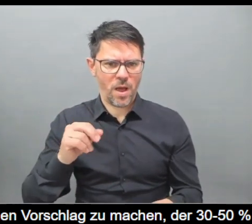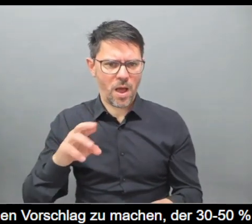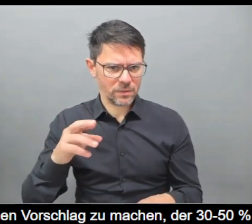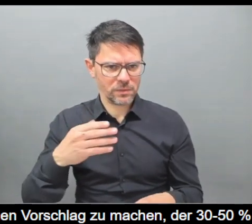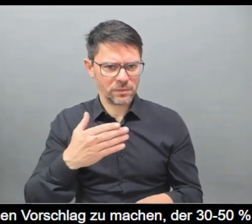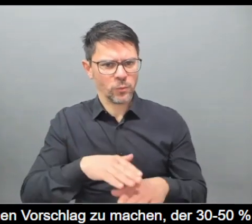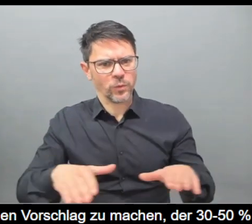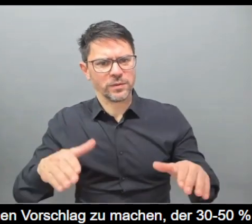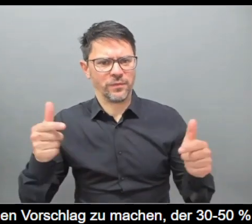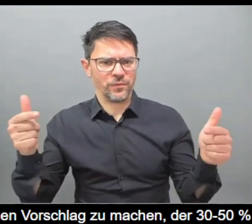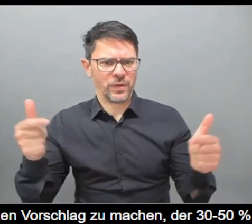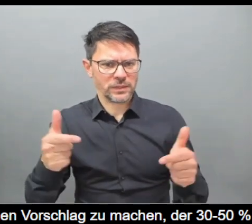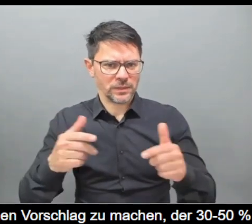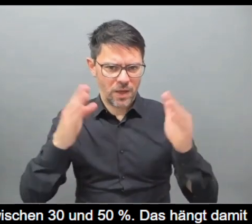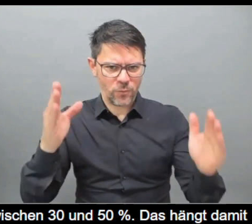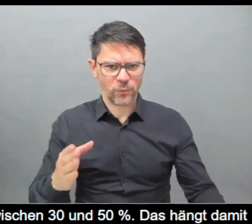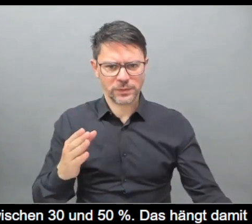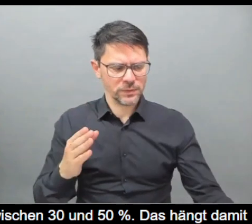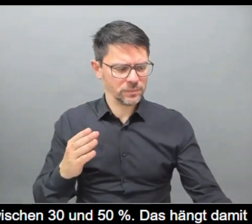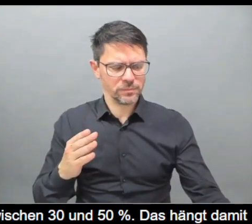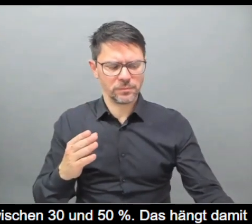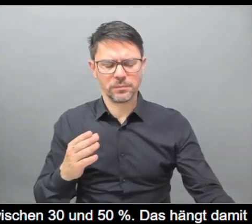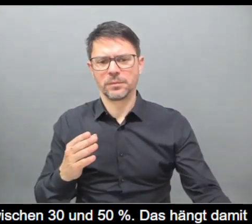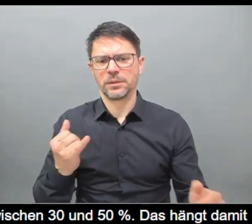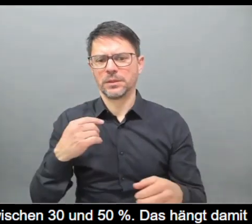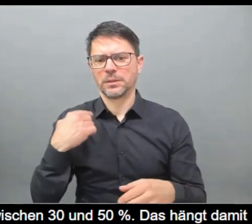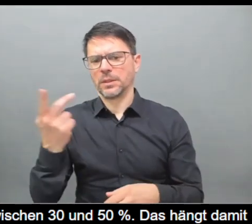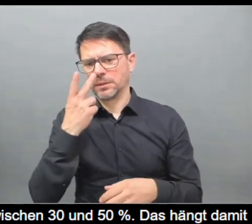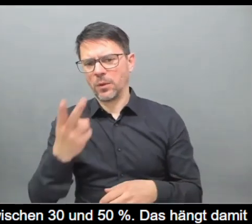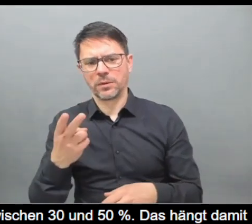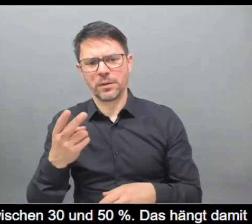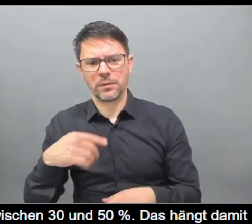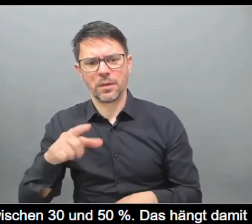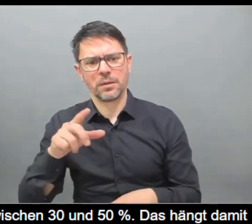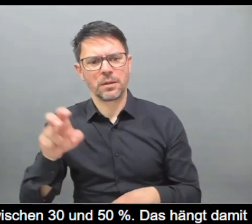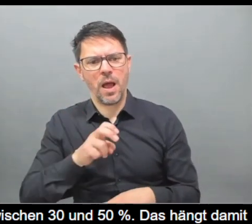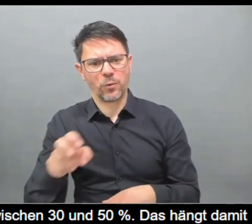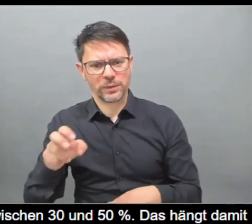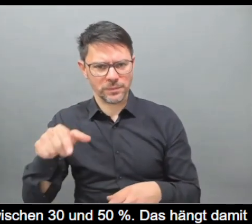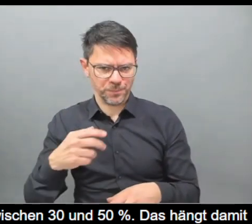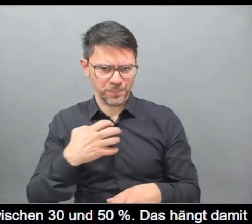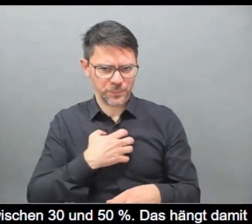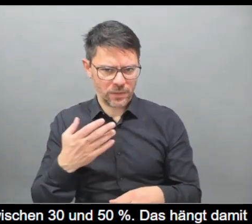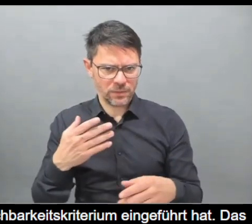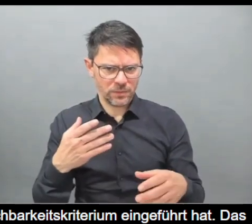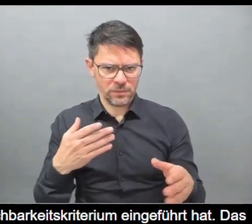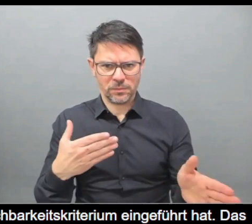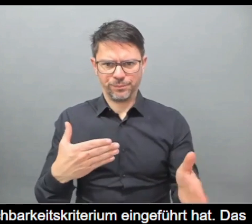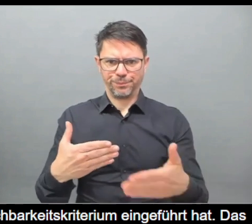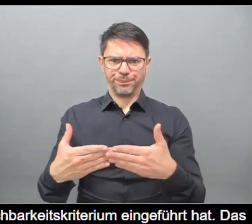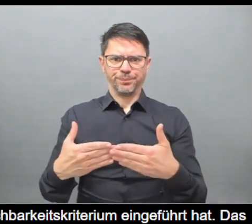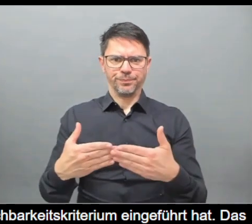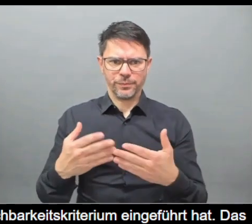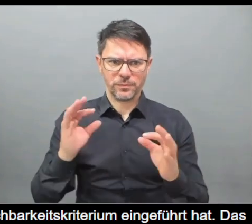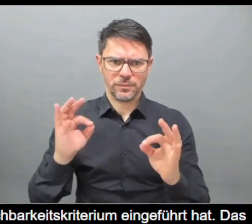wir brauchen einen Neustart und es macht auch gar keinen Sinn, jedes Thema, wo die Regierungskommission sagt, das war nicht so gemeint, dann sozusagen abzuräumen in so